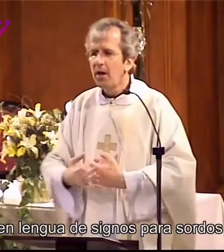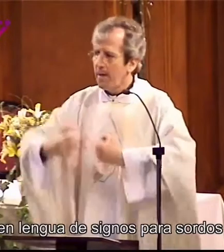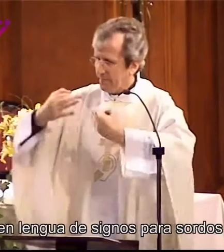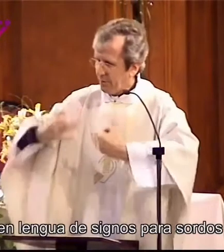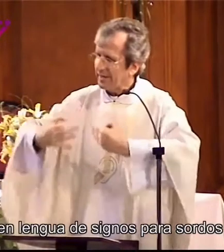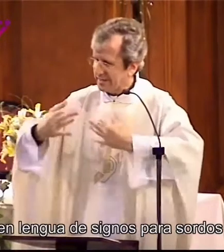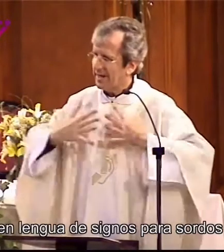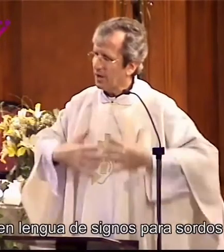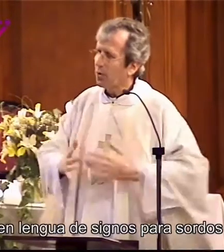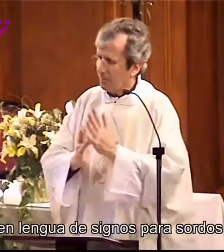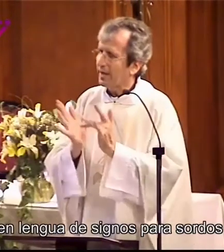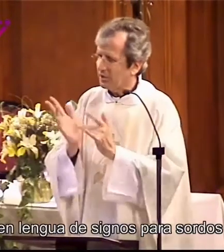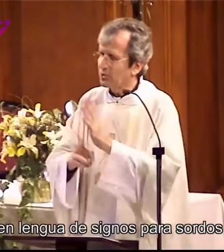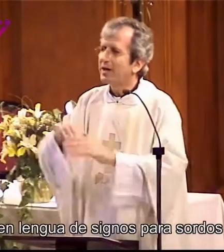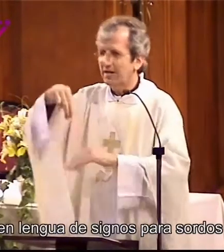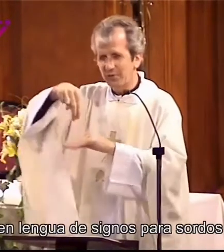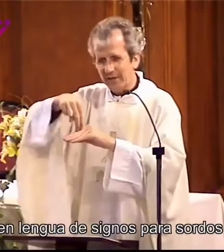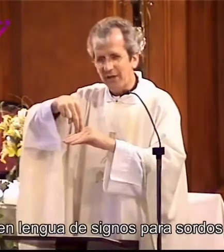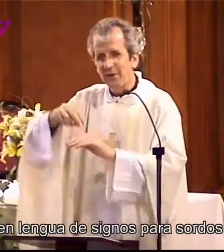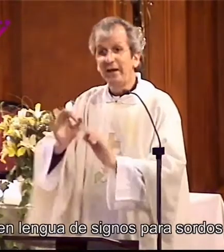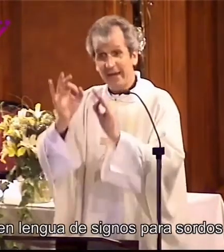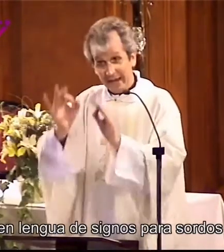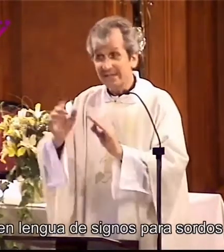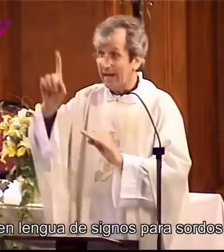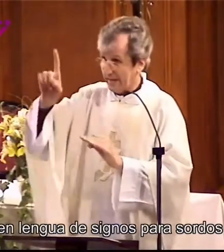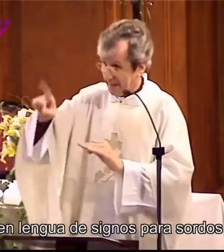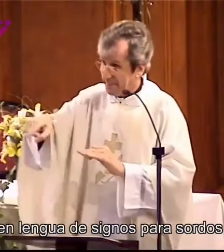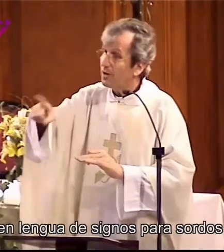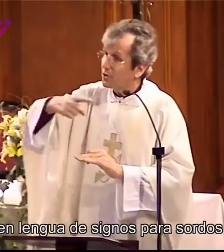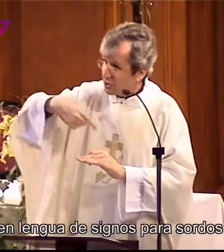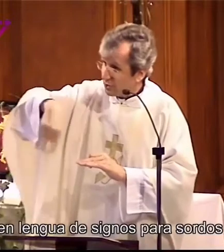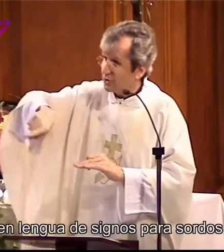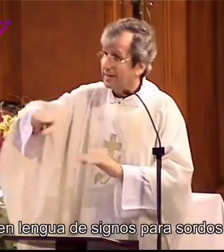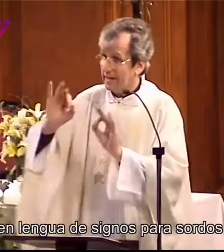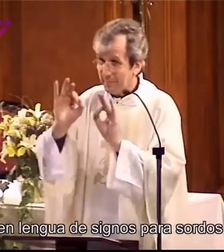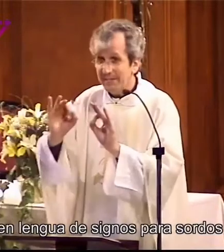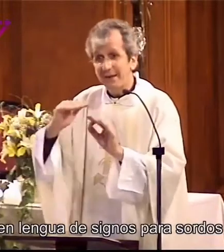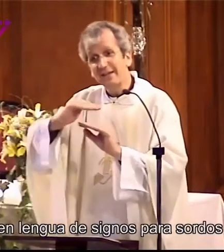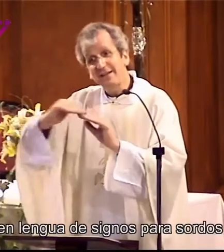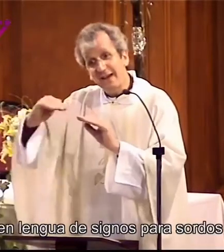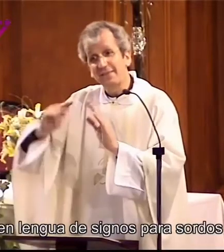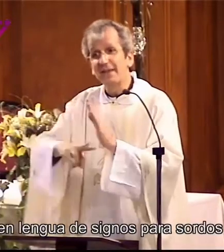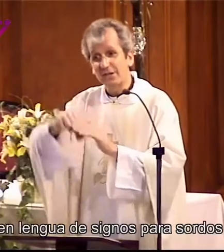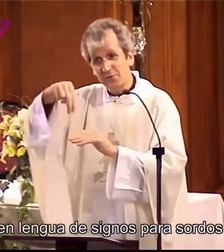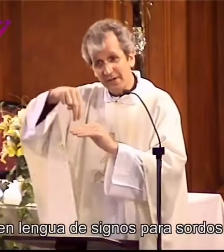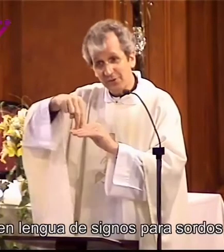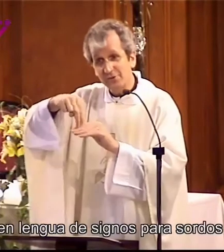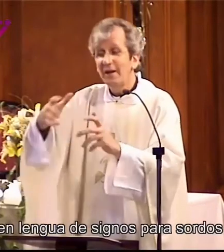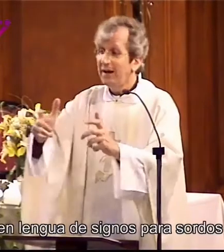Pero es el cuerpo de Jesús resucitado, es el que también nosotros, la misma dignidad de resucitados, la